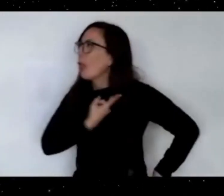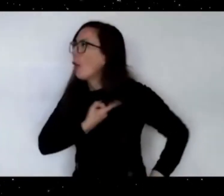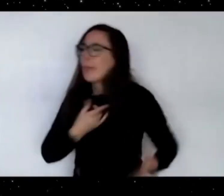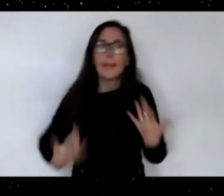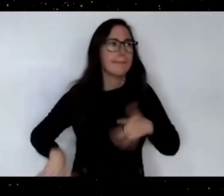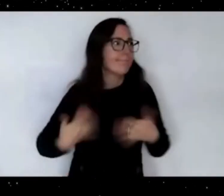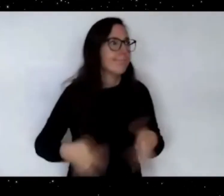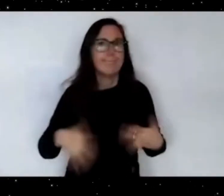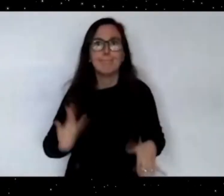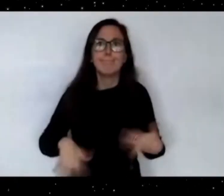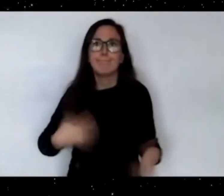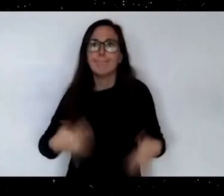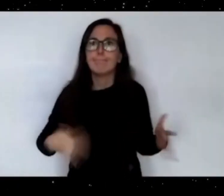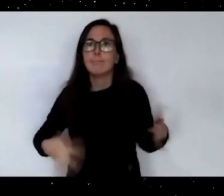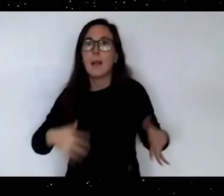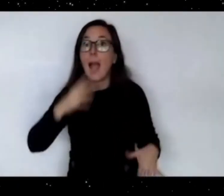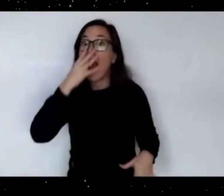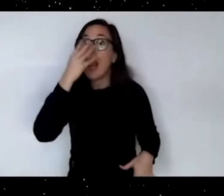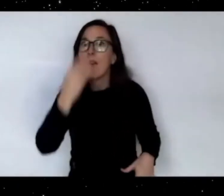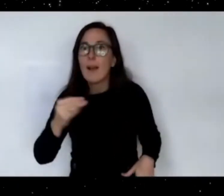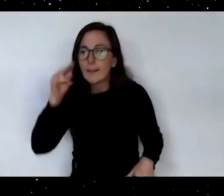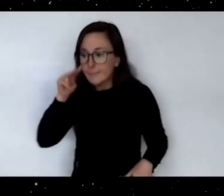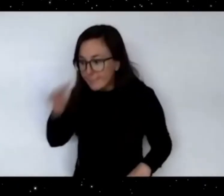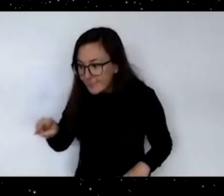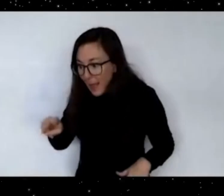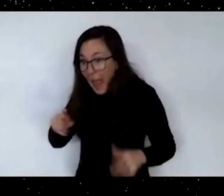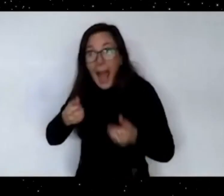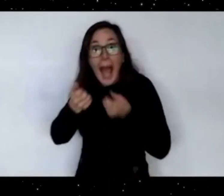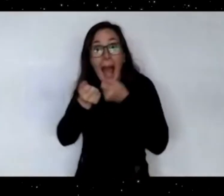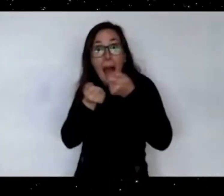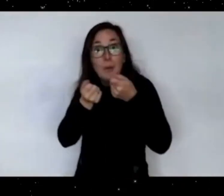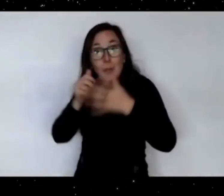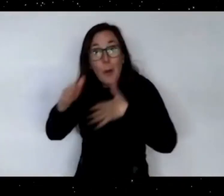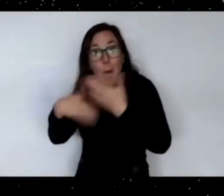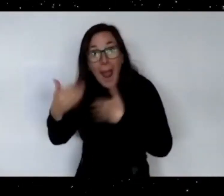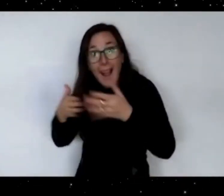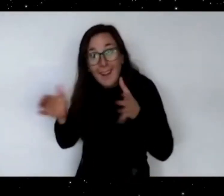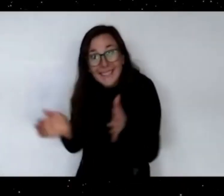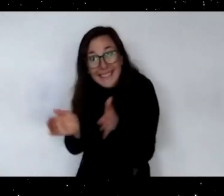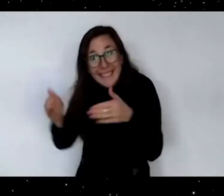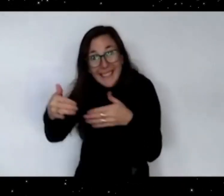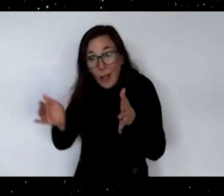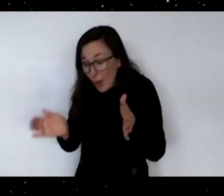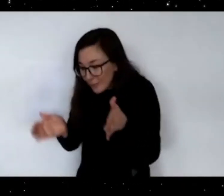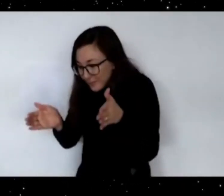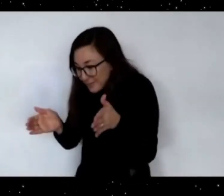¿Entra un elefante en un pequeño auto de juguete?